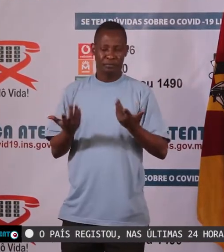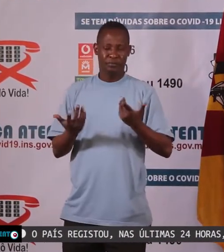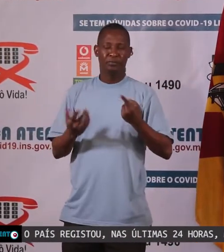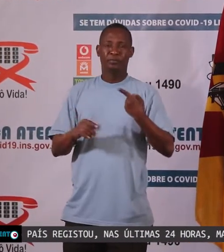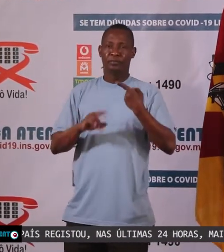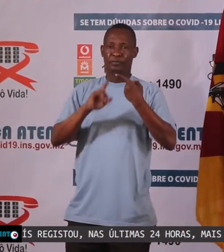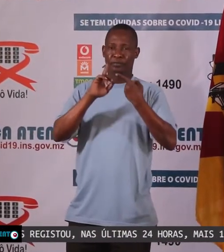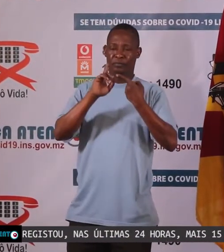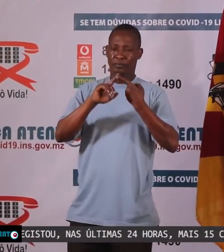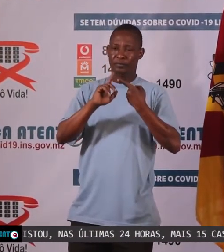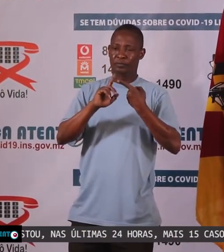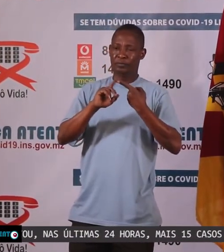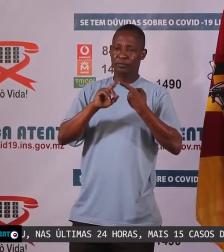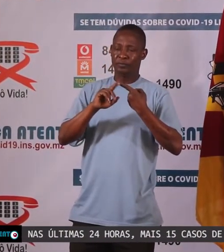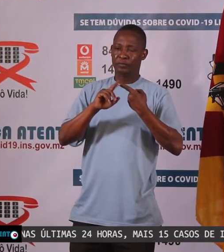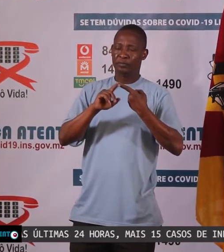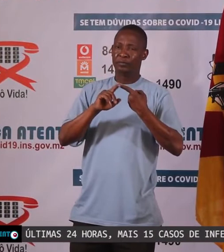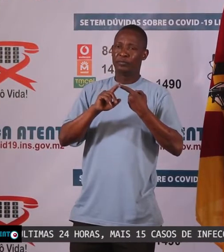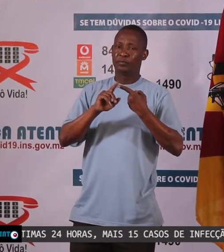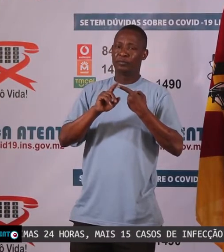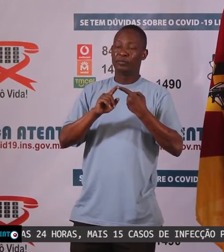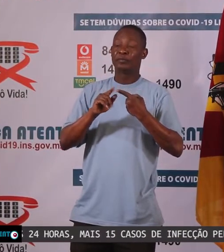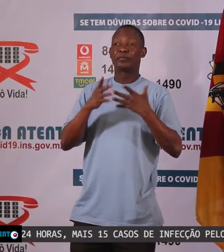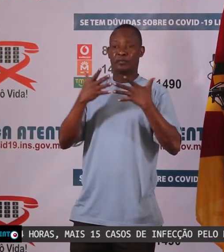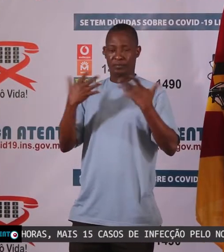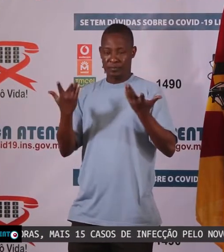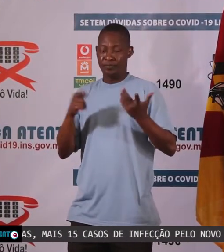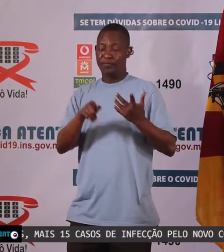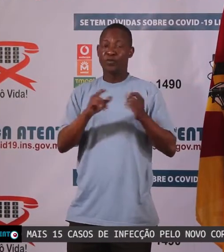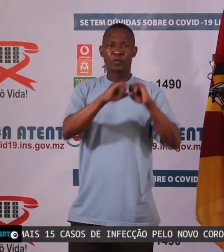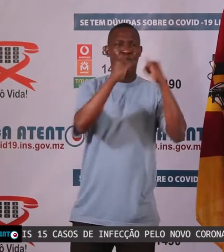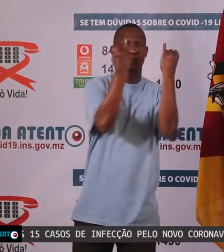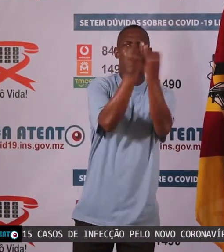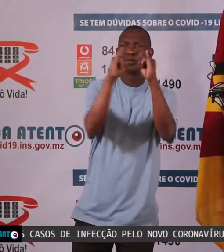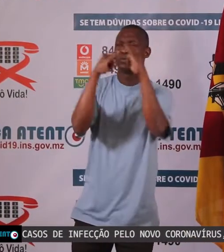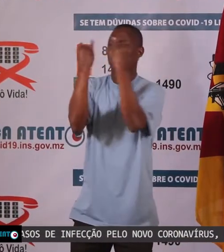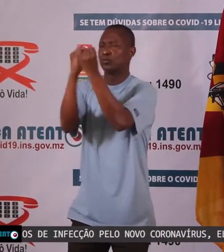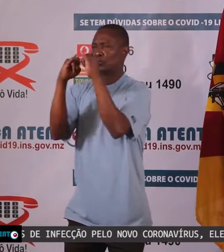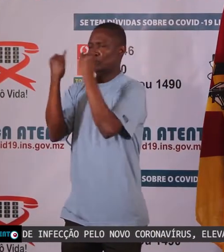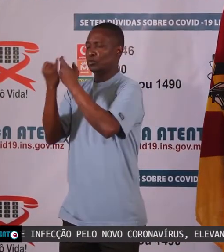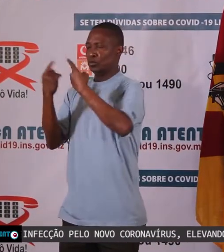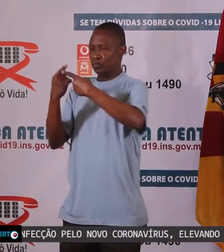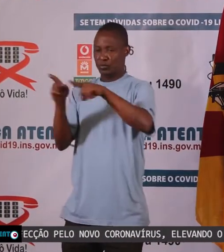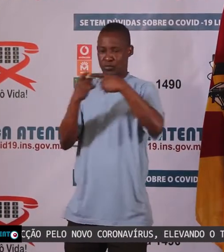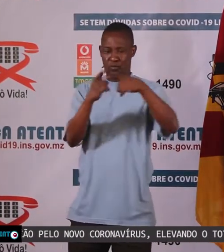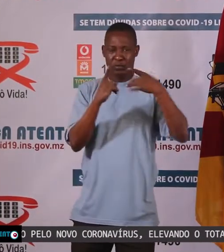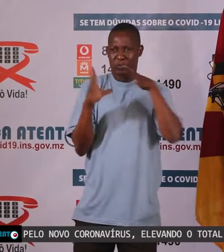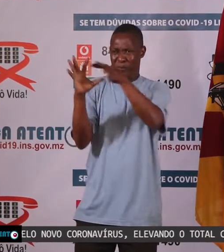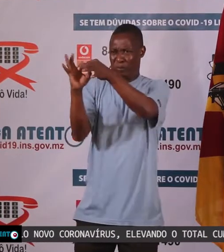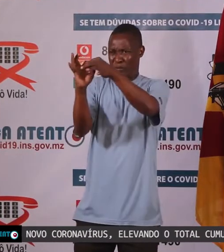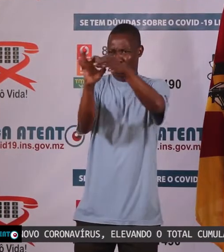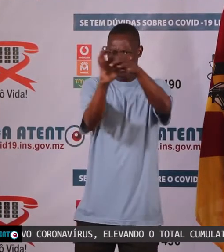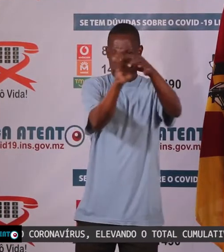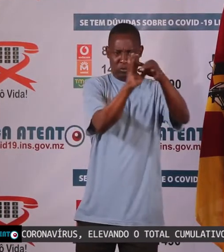Aprimorar, primeiro, os mecanismos de coordenação multissetorial já existentes, de modo a conseguirmos